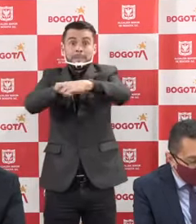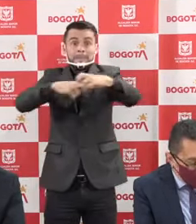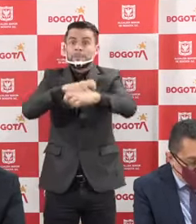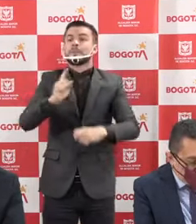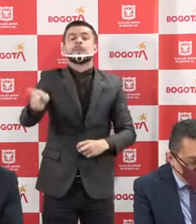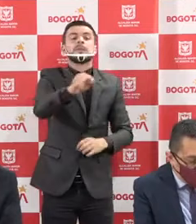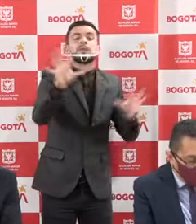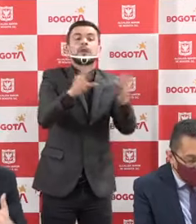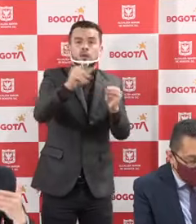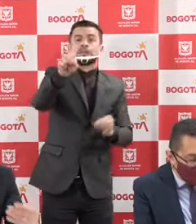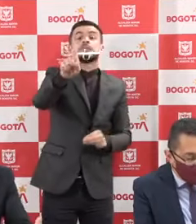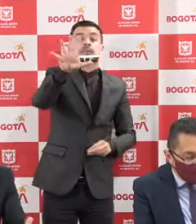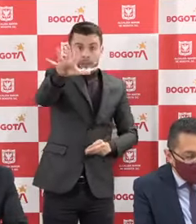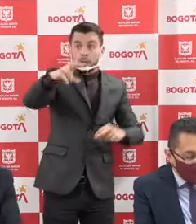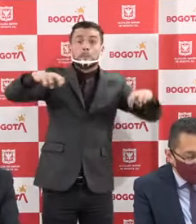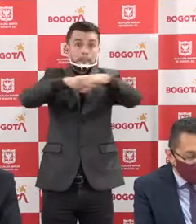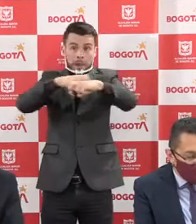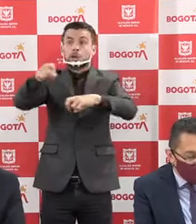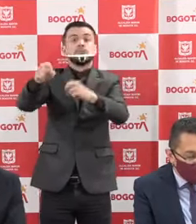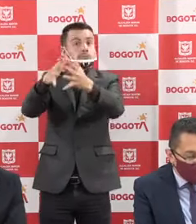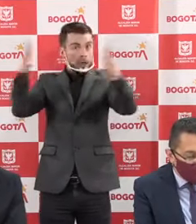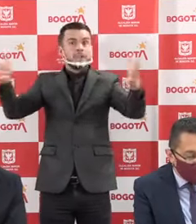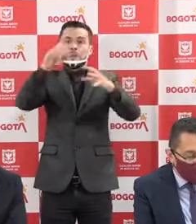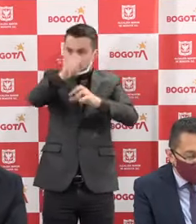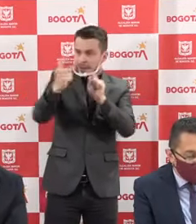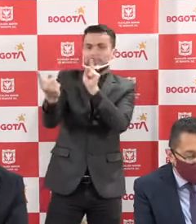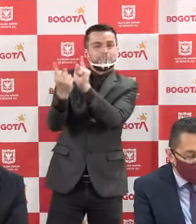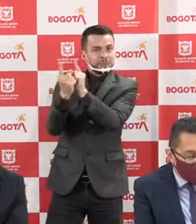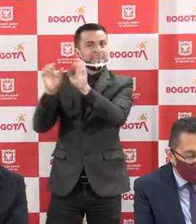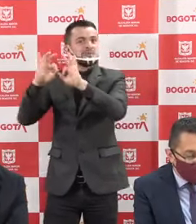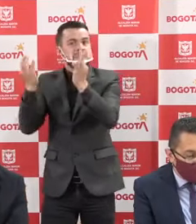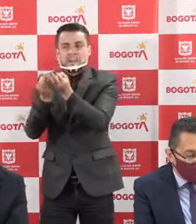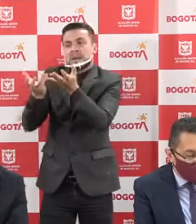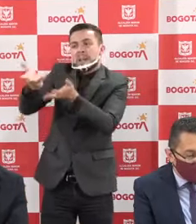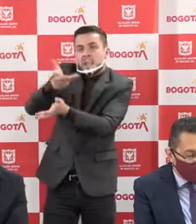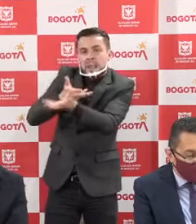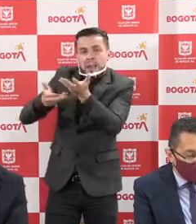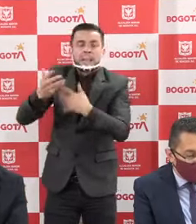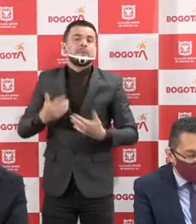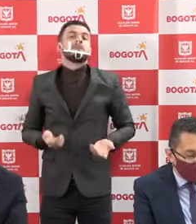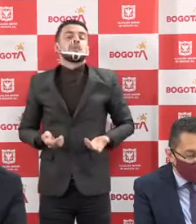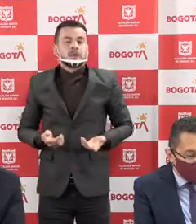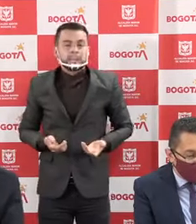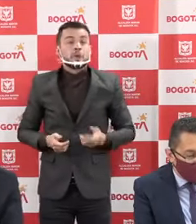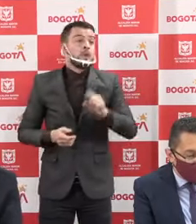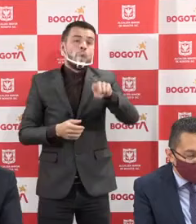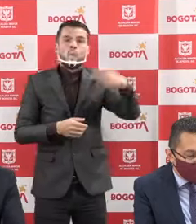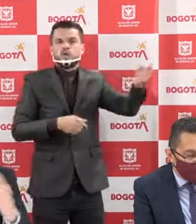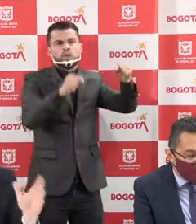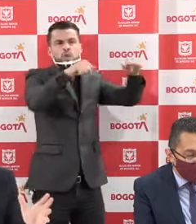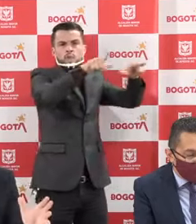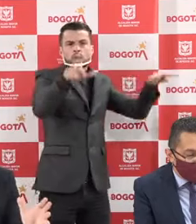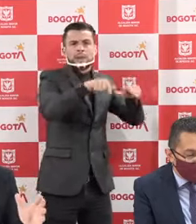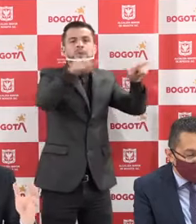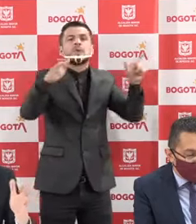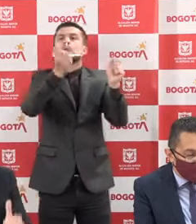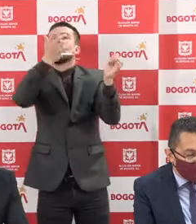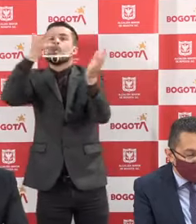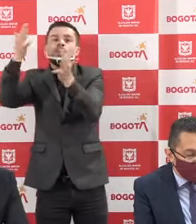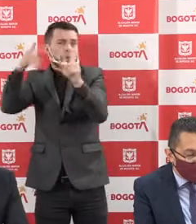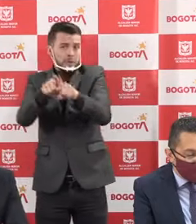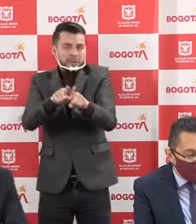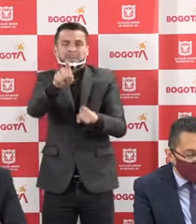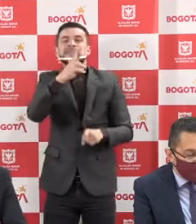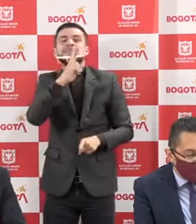espacios y los restaurantes que recuperarán su actividad económica a partir de la próxima semana para que al aire libre se